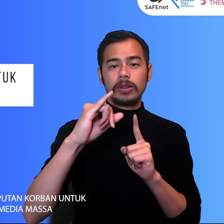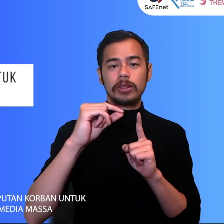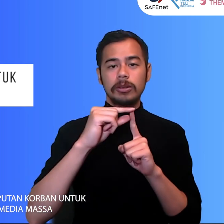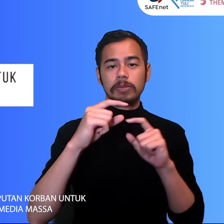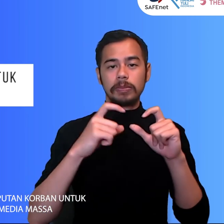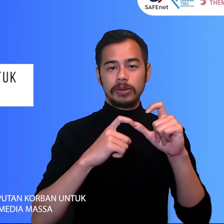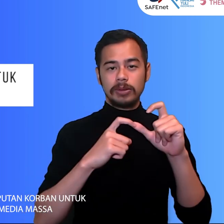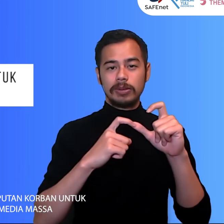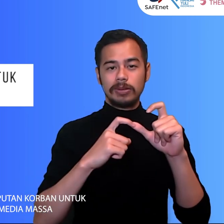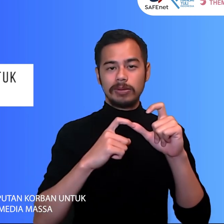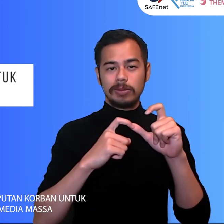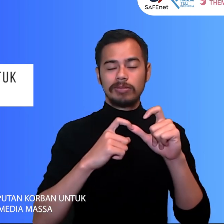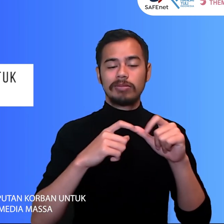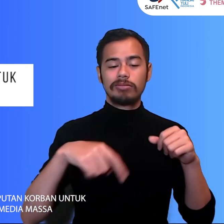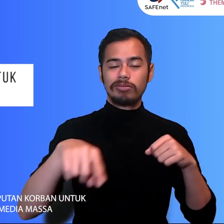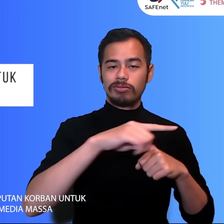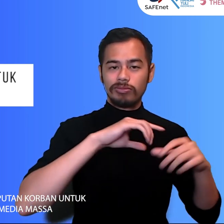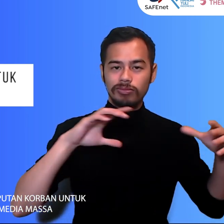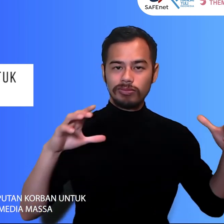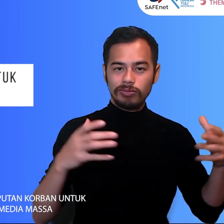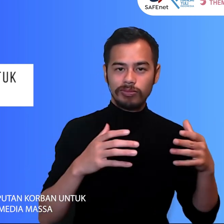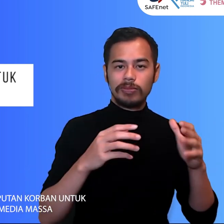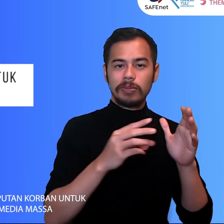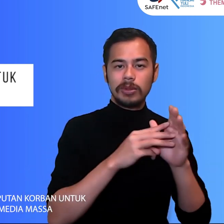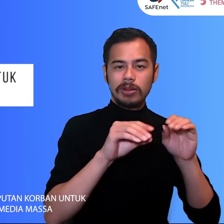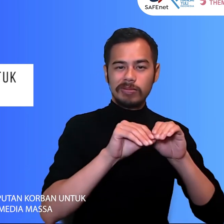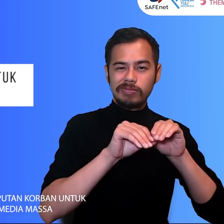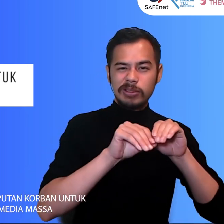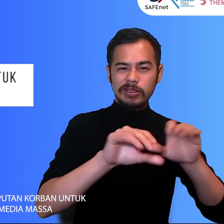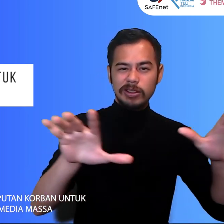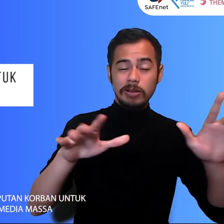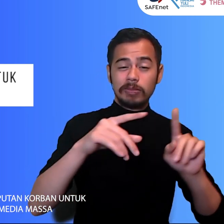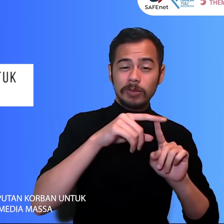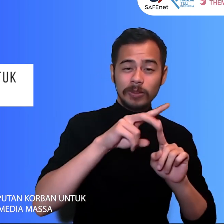the morning tips peliputan korban untuk media massa